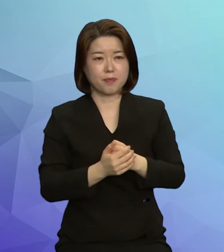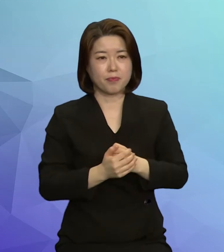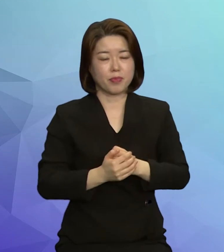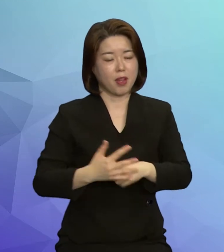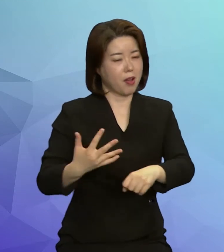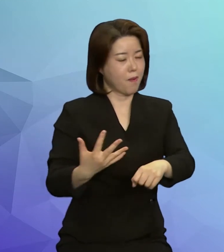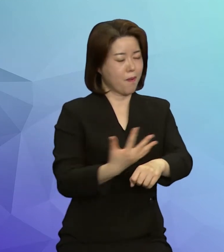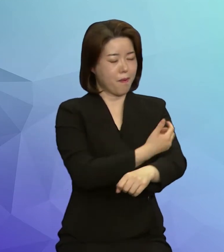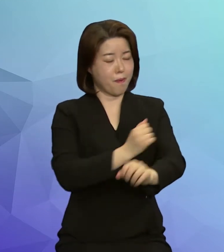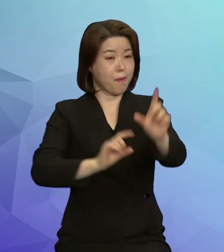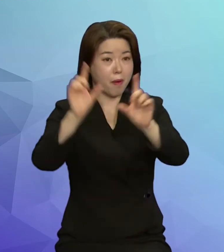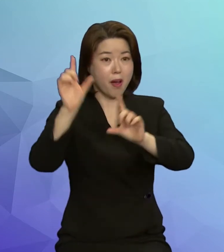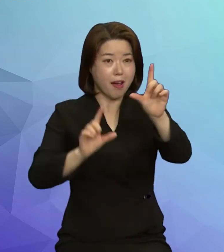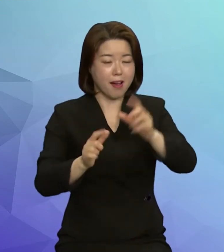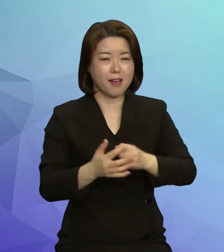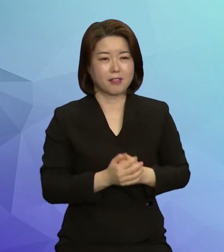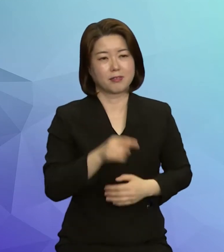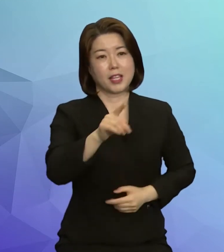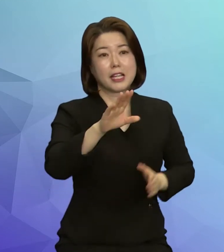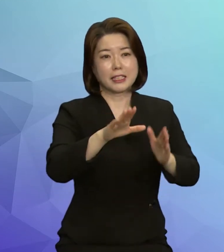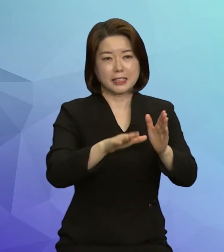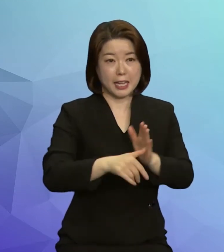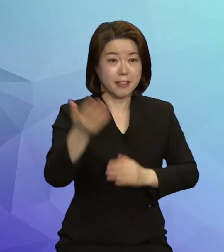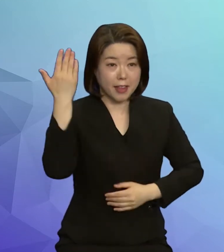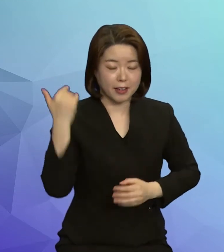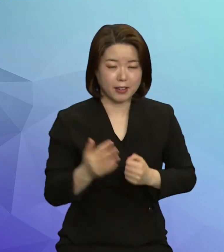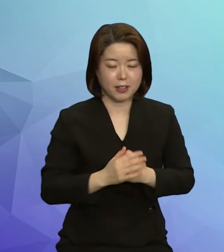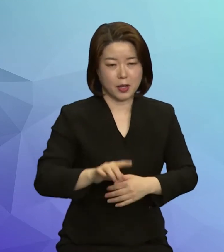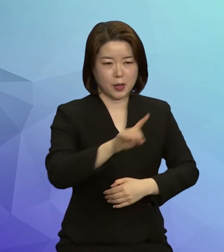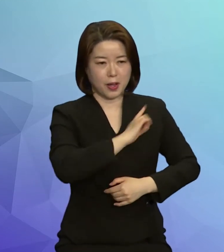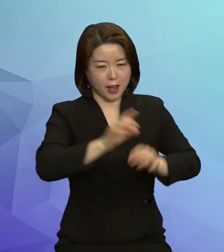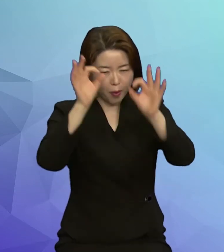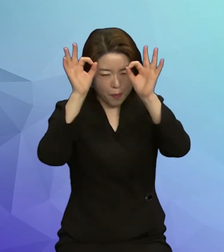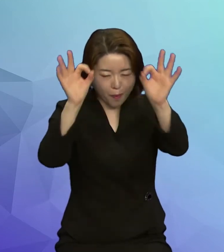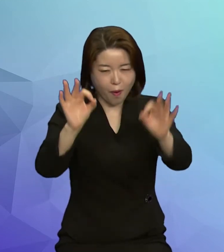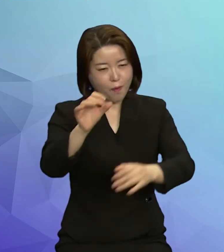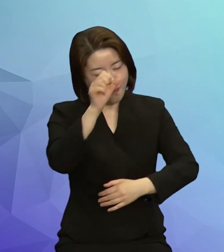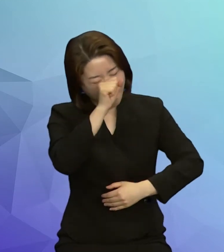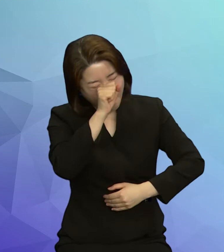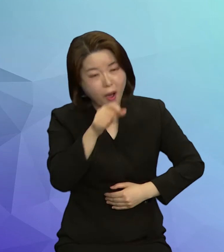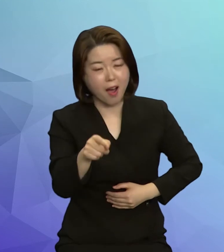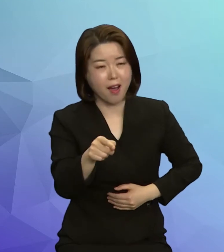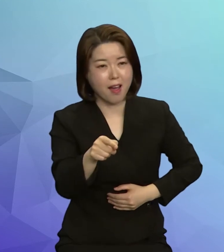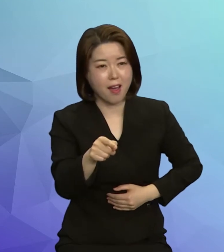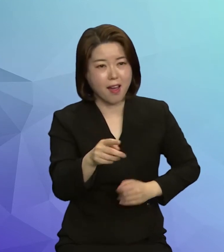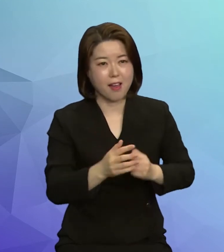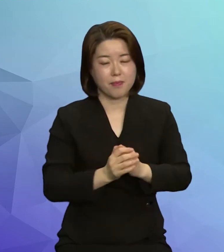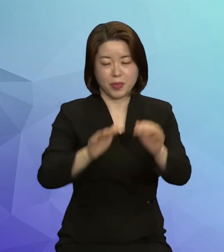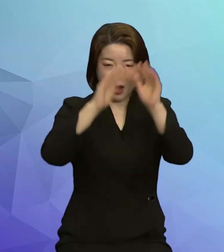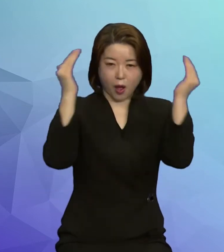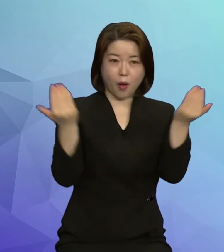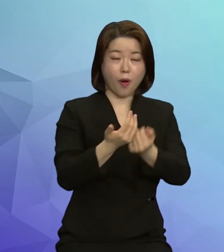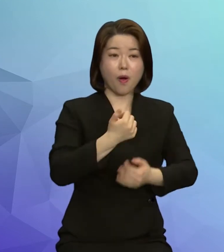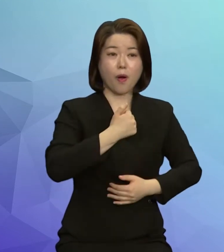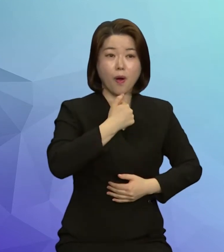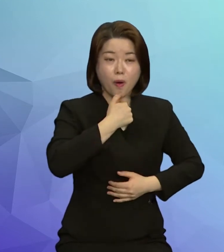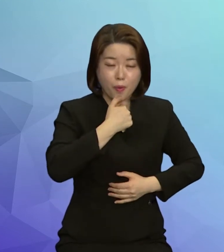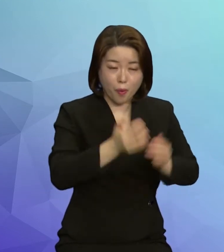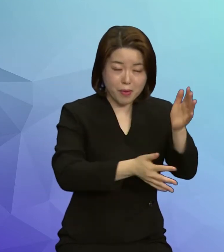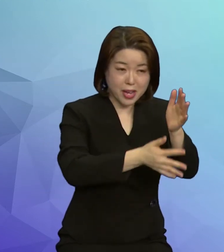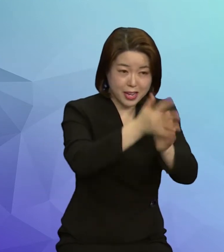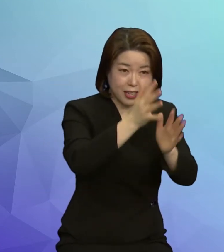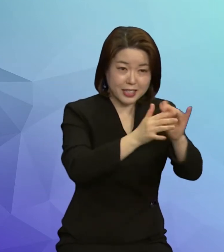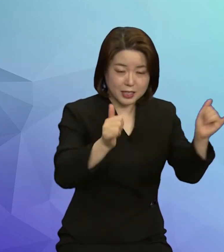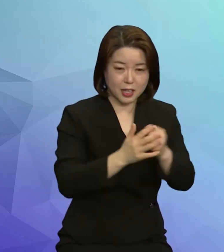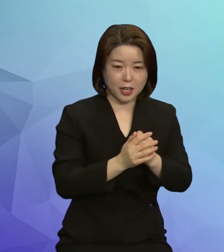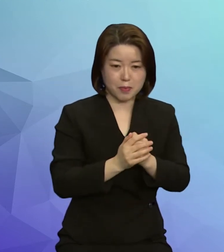들어옵니다. 대단한 장면이죠. 그때 당시로서는 가장 볼만한 볼거리예요. 온 로마